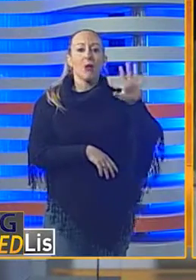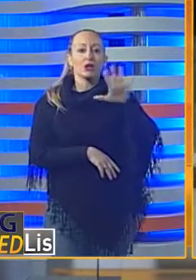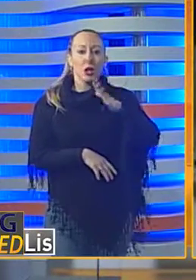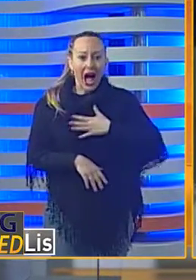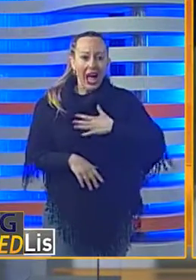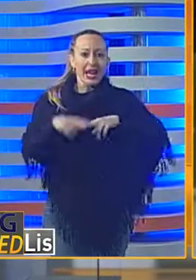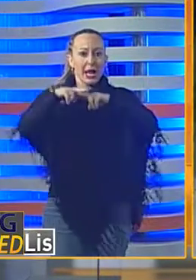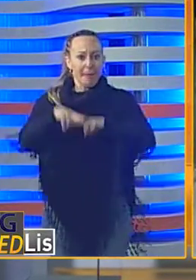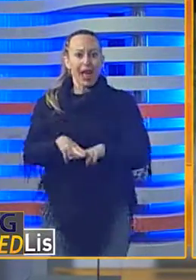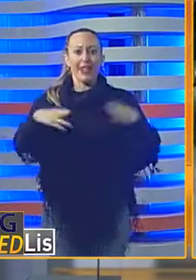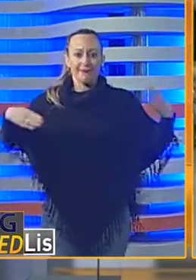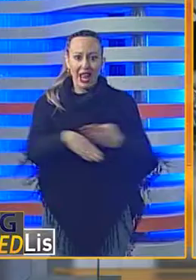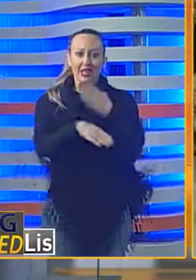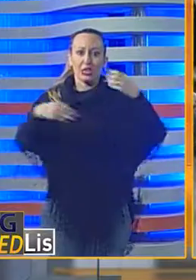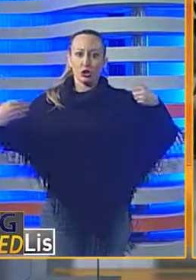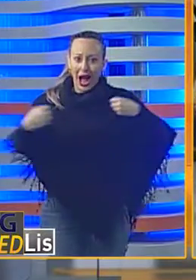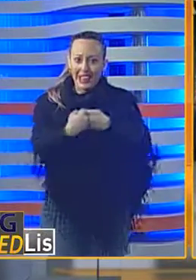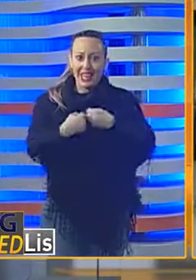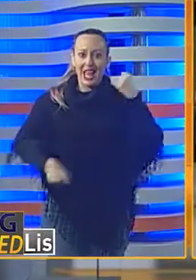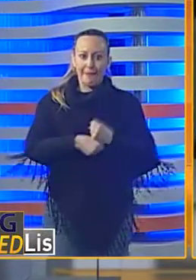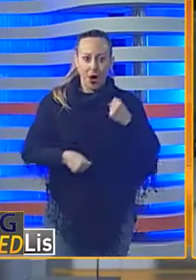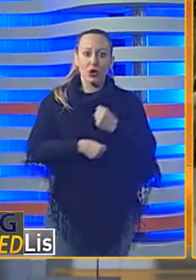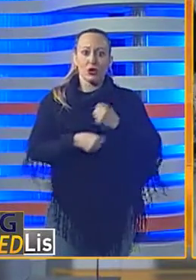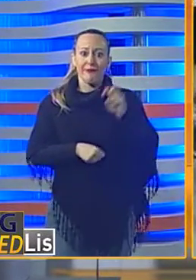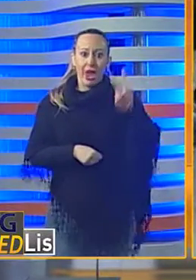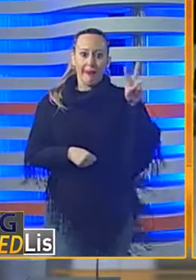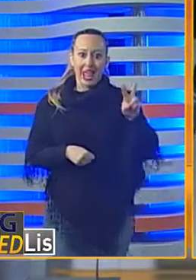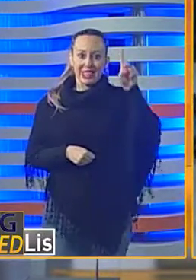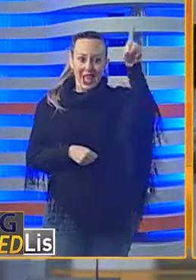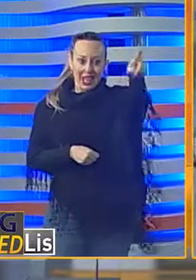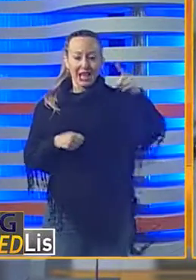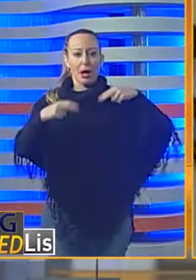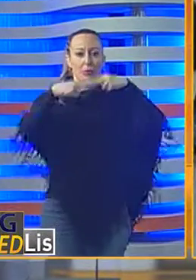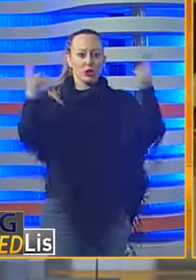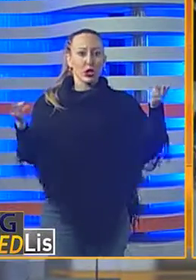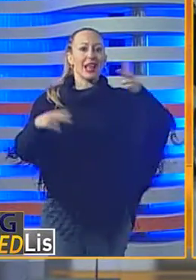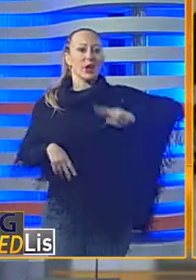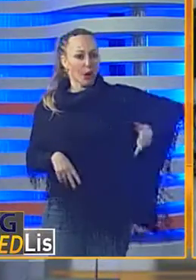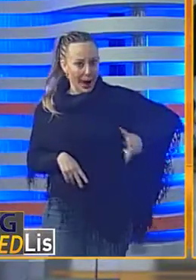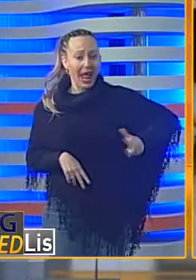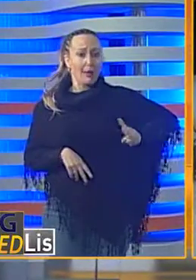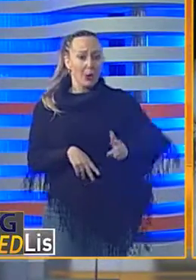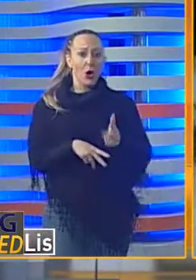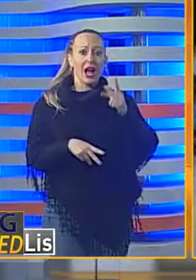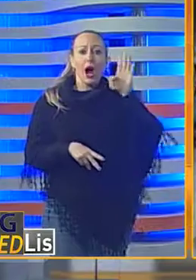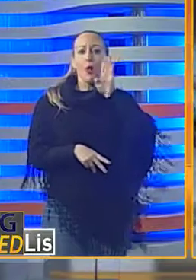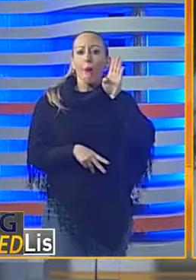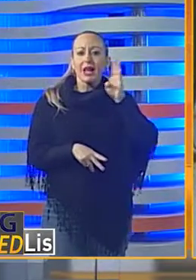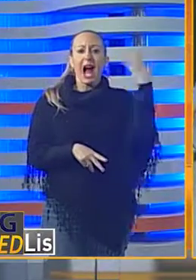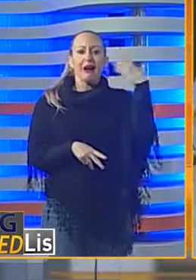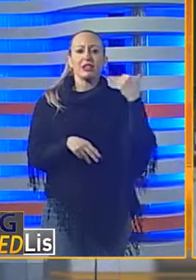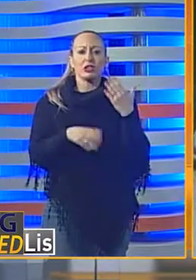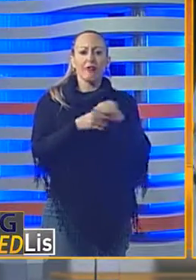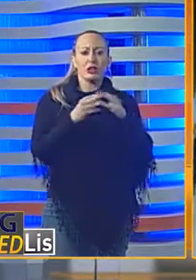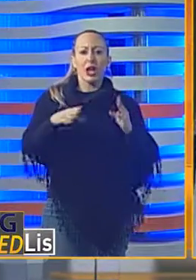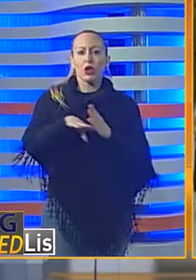Un uomo di 45 anni è rimasto ferito in un incidente sul lavoro a Villa Abate, in provincia di Palermo. L'uomo